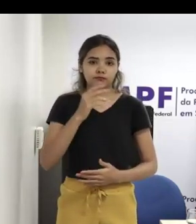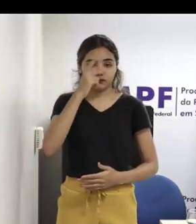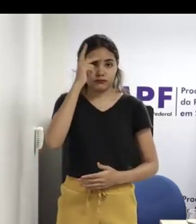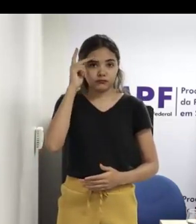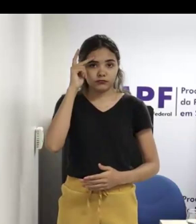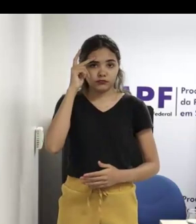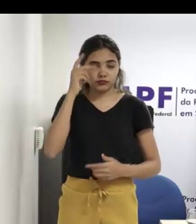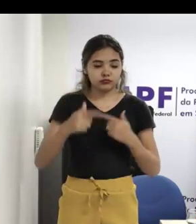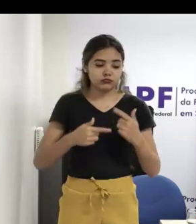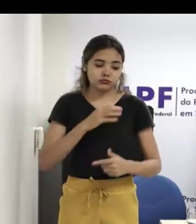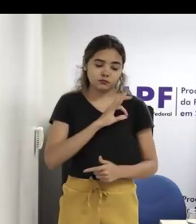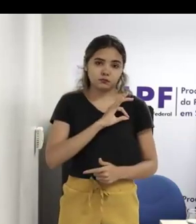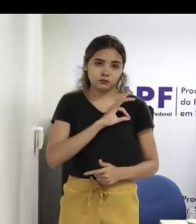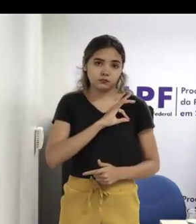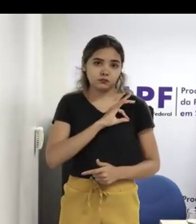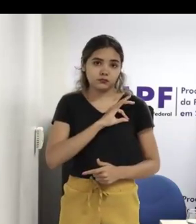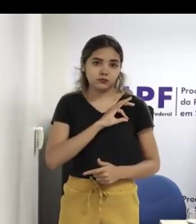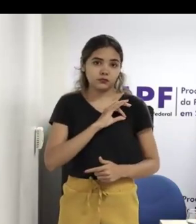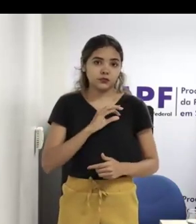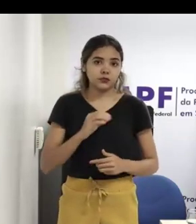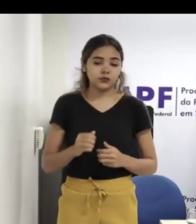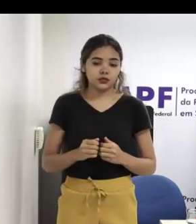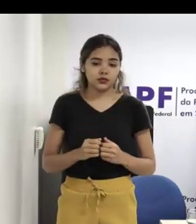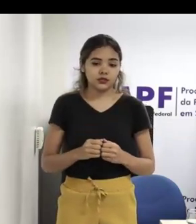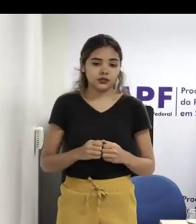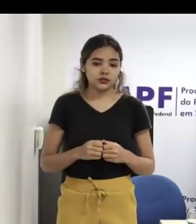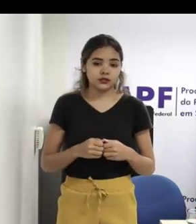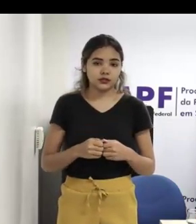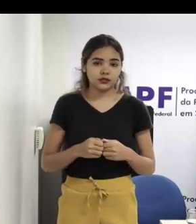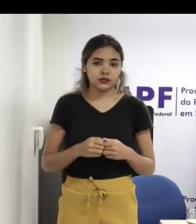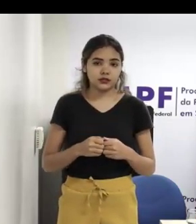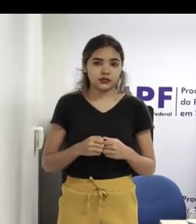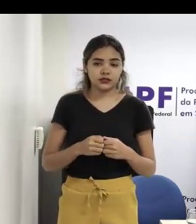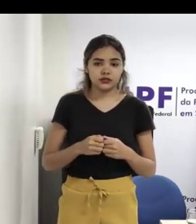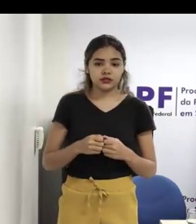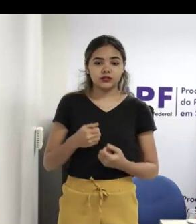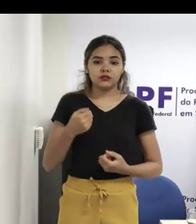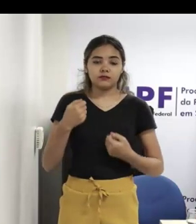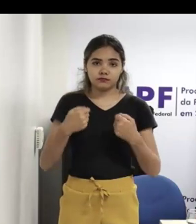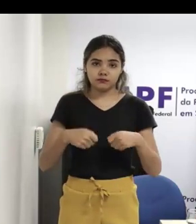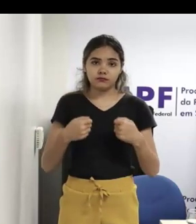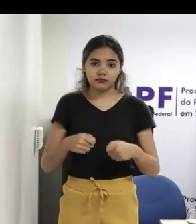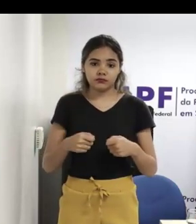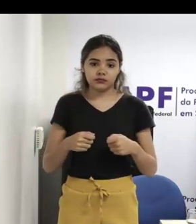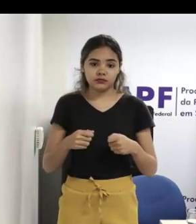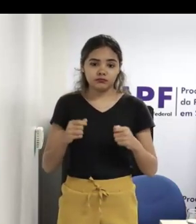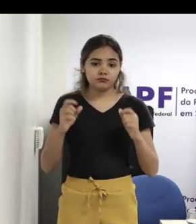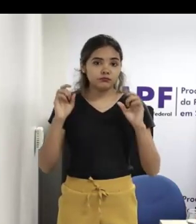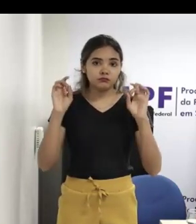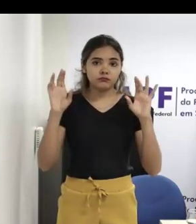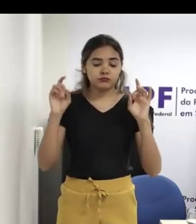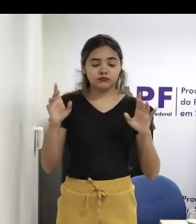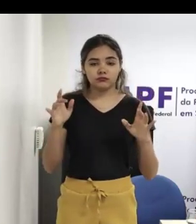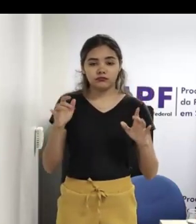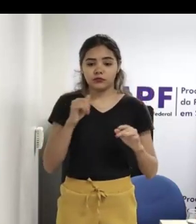diretamente a gente passa para o profissional e ele tem todo o jeito lúdico por quê Porque assim eu